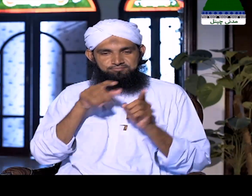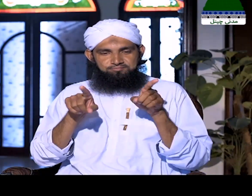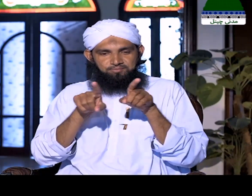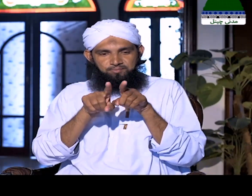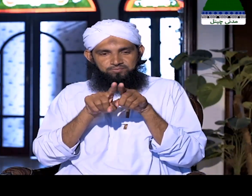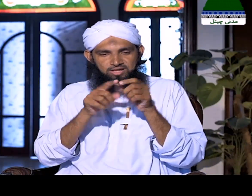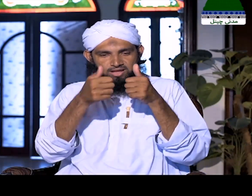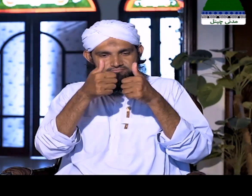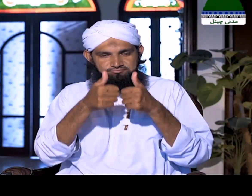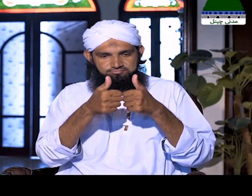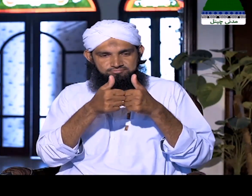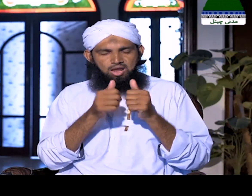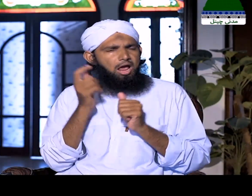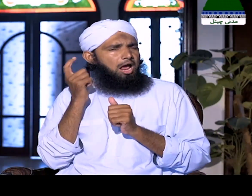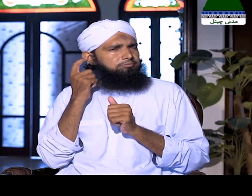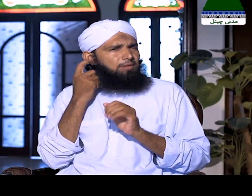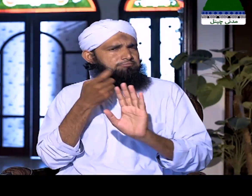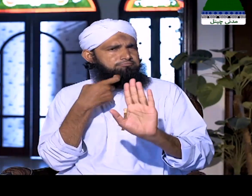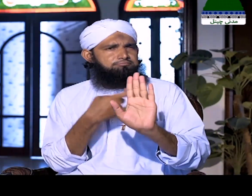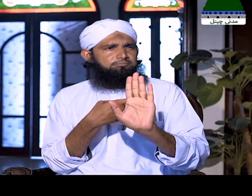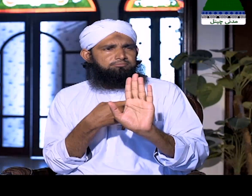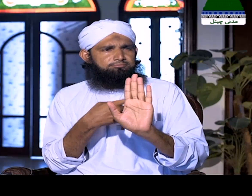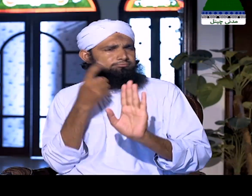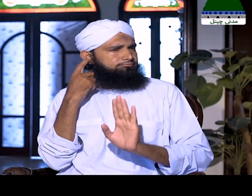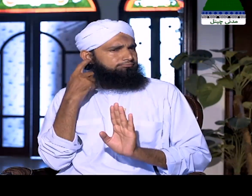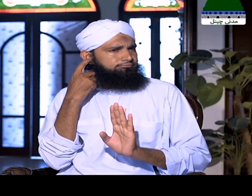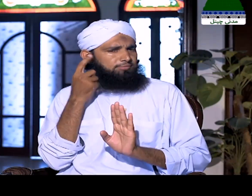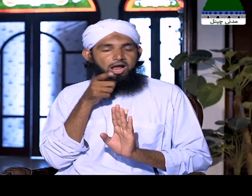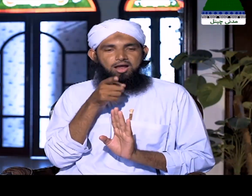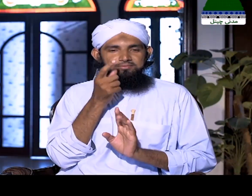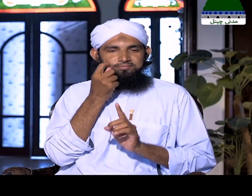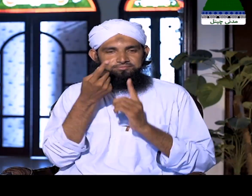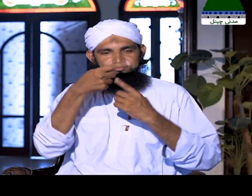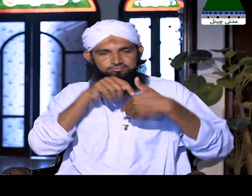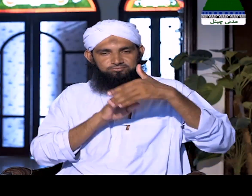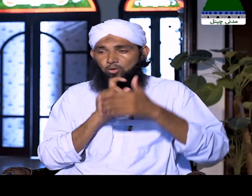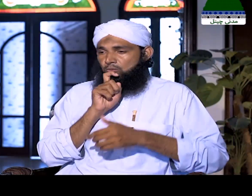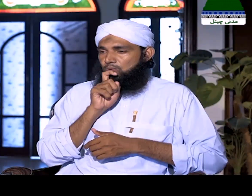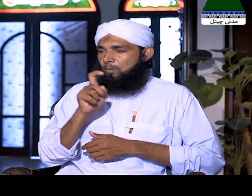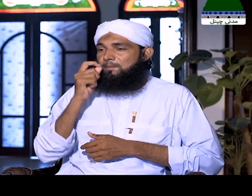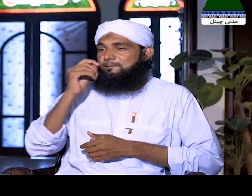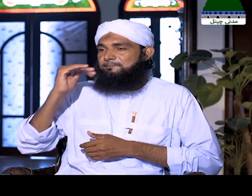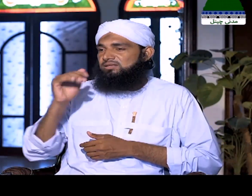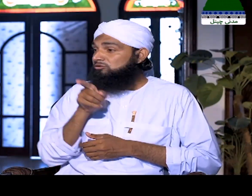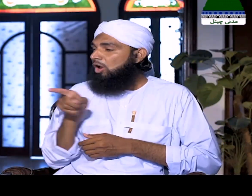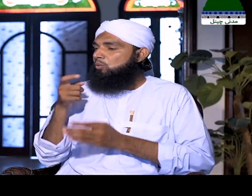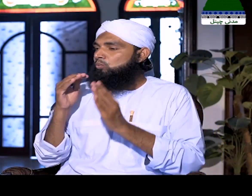کسی نے دروازے پر دستک دی۔ آپ رحمۃ اللہ علیہ نے اپنے ایک بچے کو بھیجا، دیکھو دروازے پر کون آیا